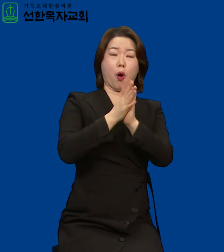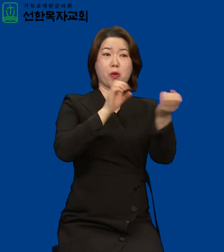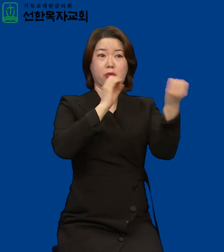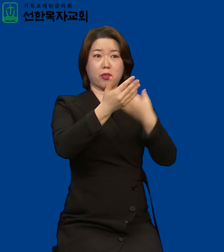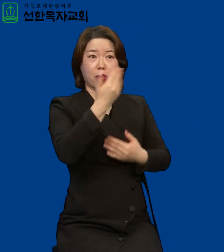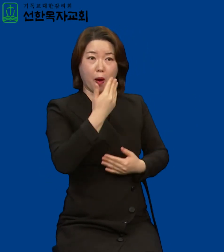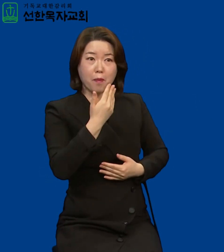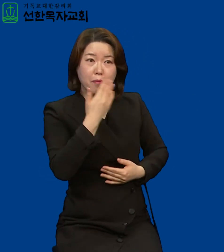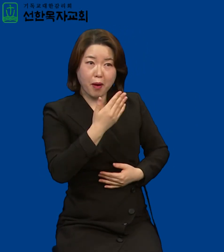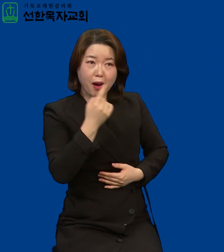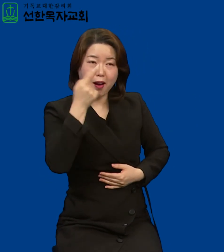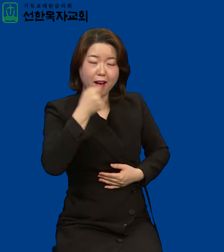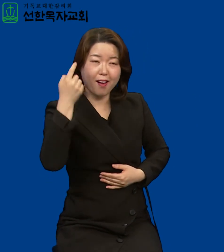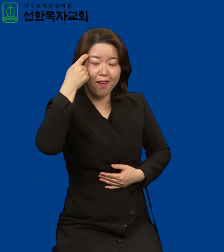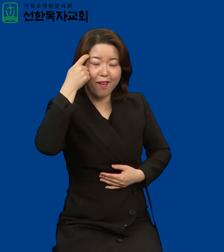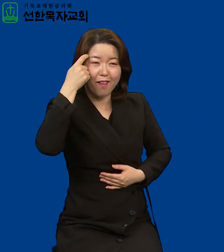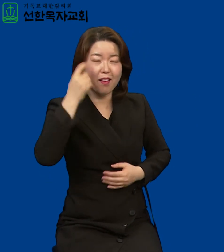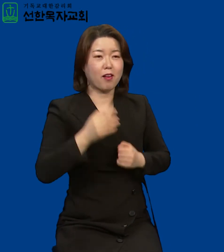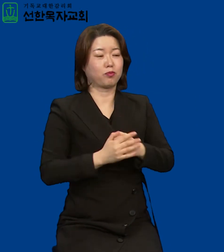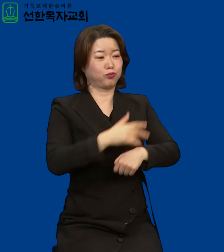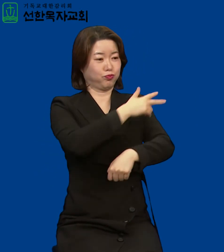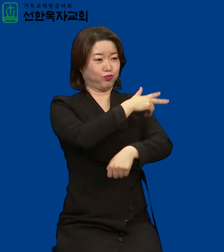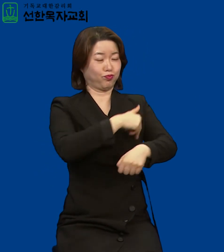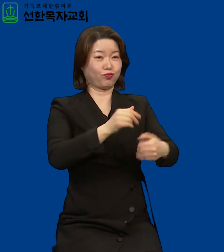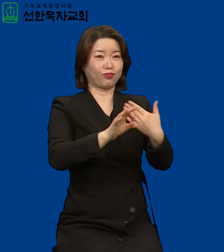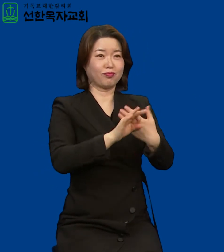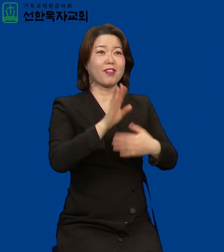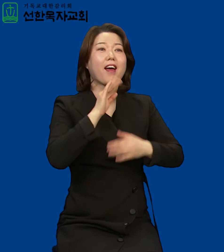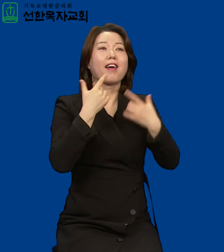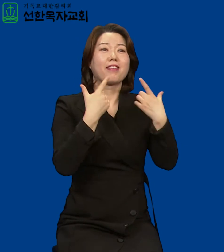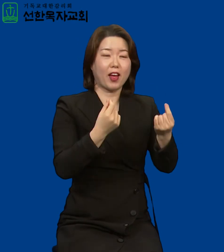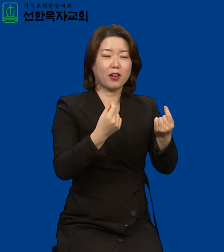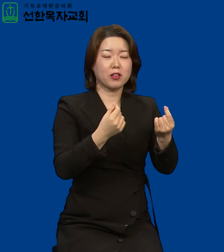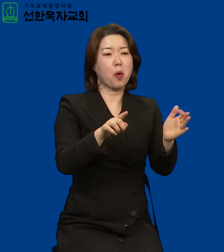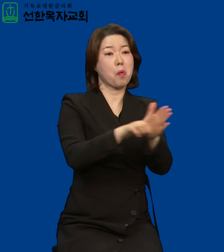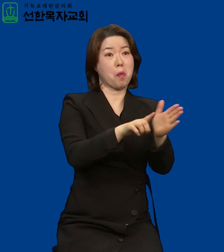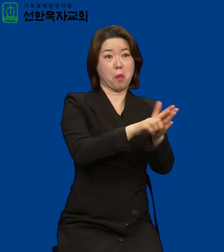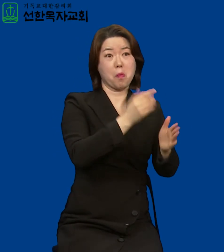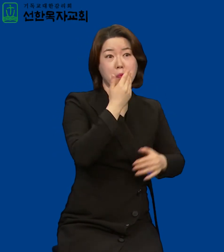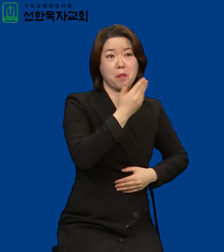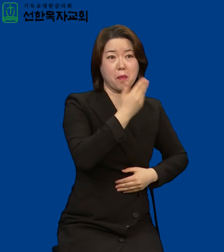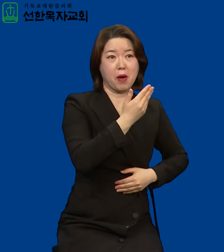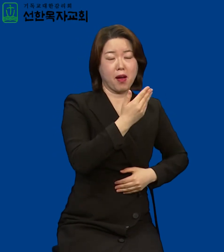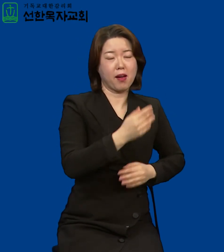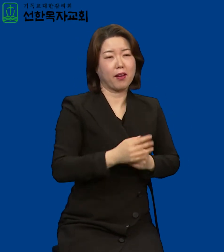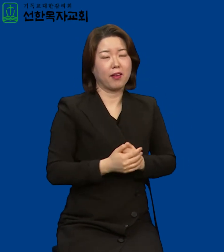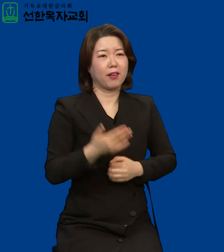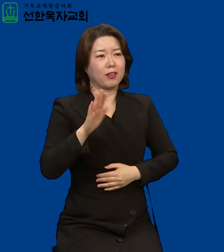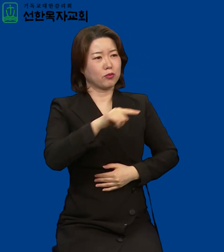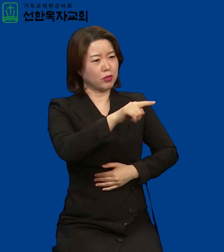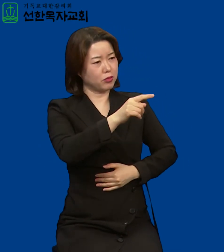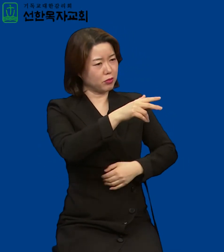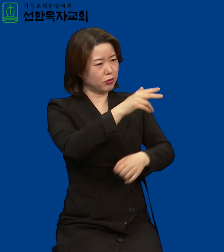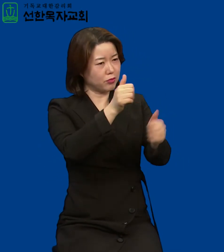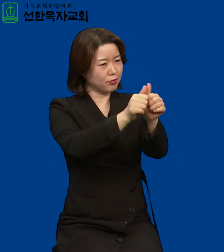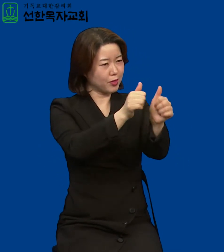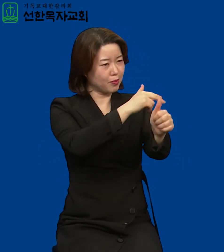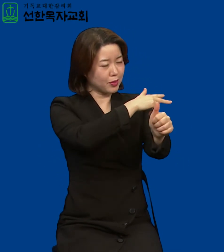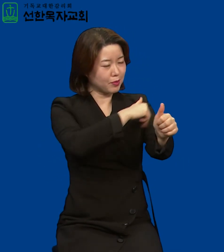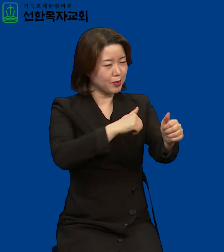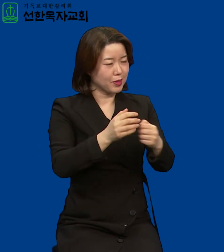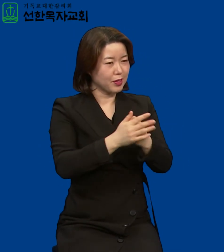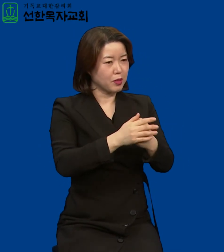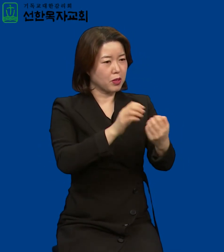알았습니다. 집사면 당연히 믿는 내용이잖아요. 근데 그 집사님이 대답을